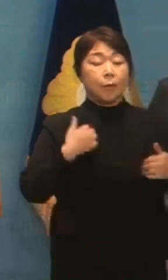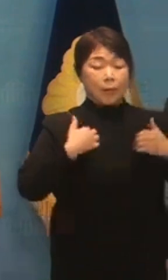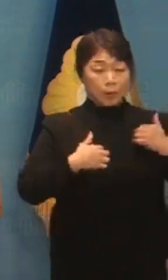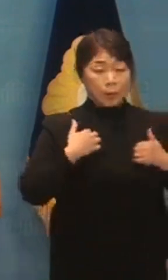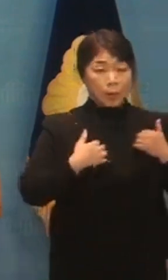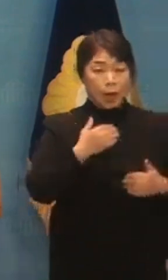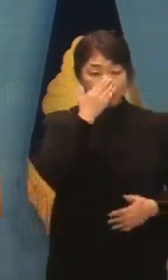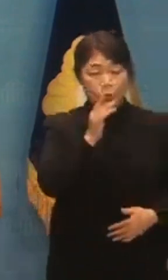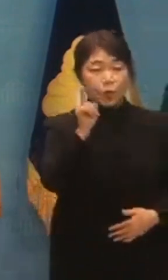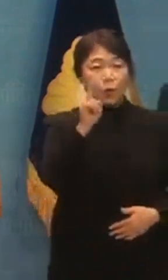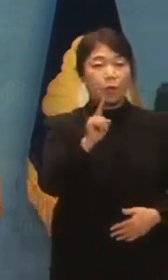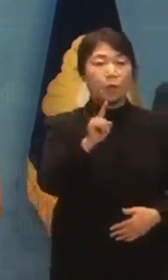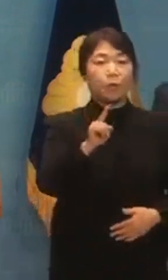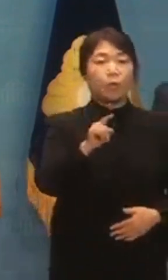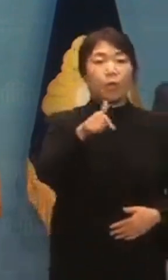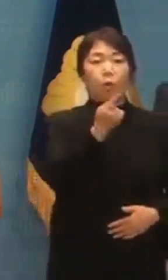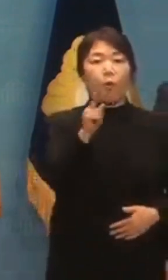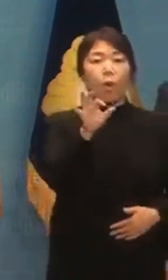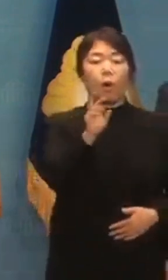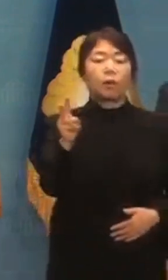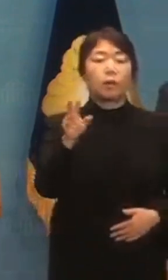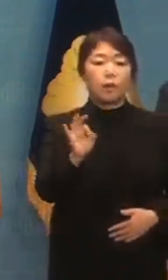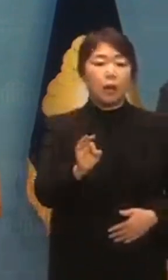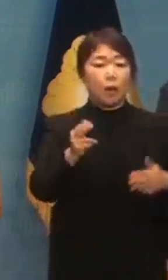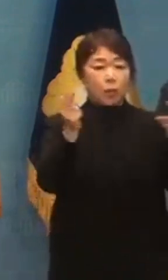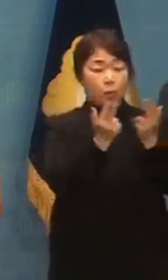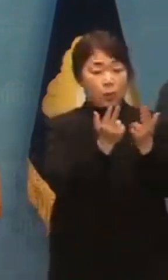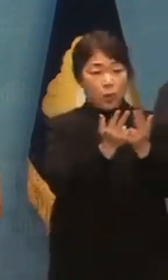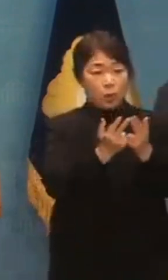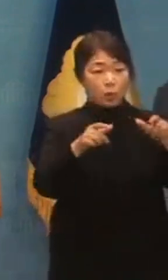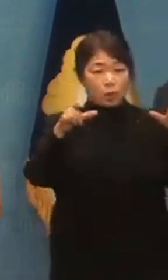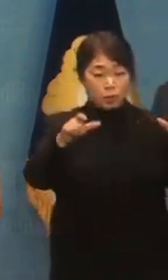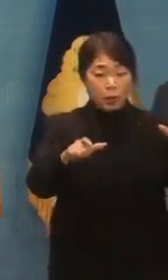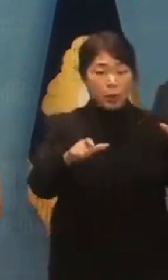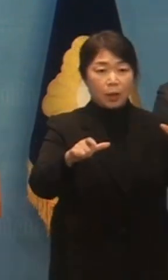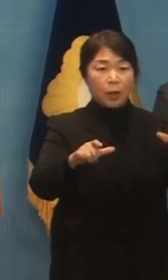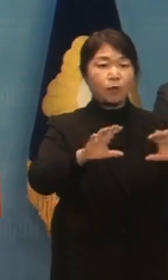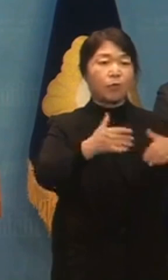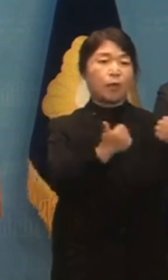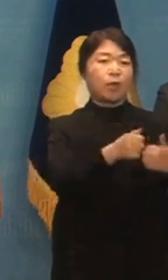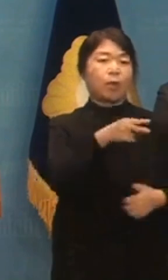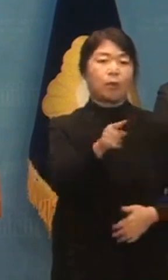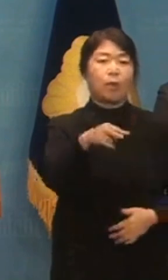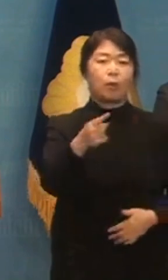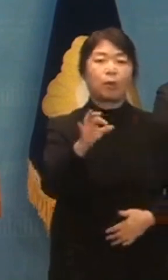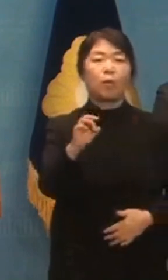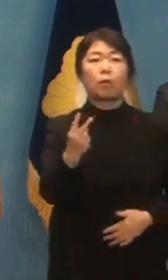반갑습니다. 순천광양 곡성구례을 국회의원 서동영입니다.